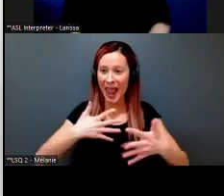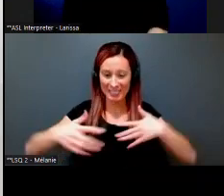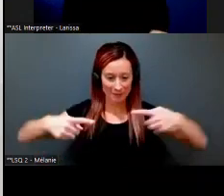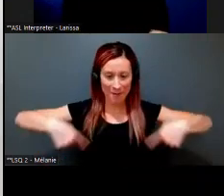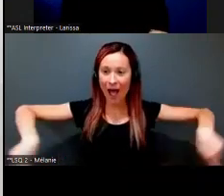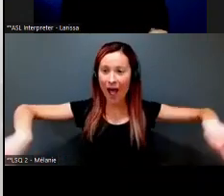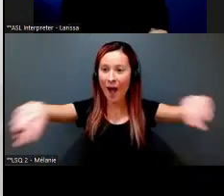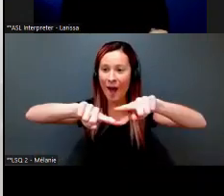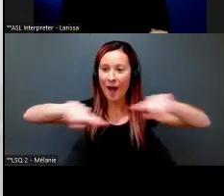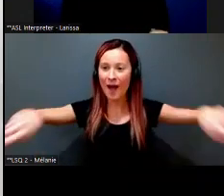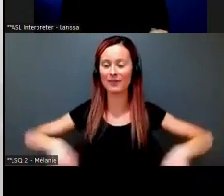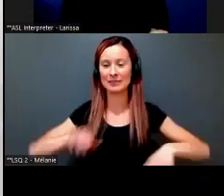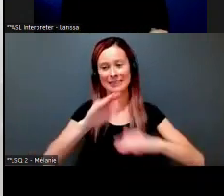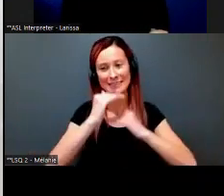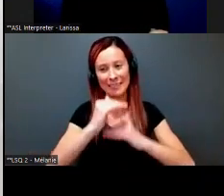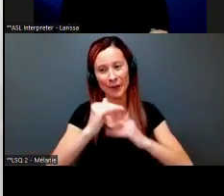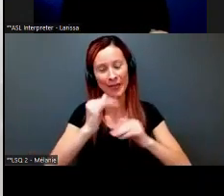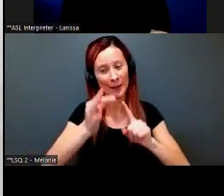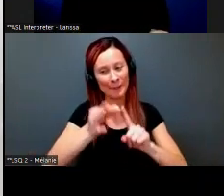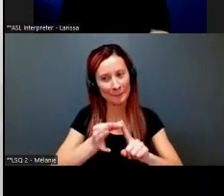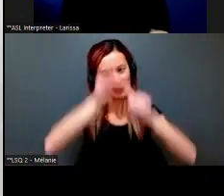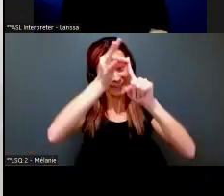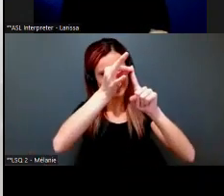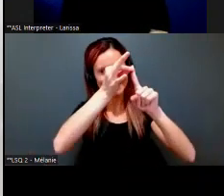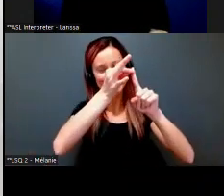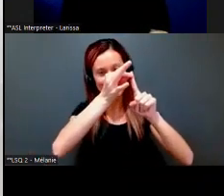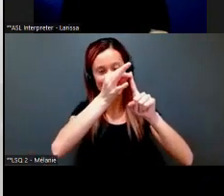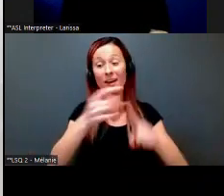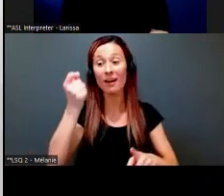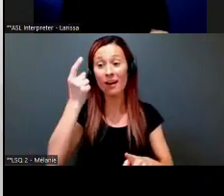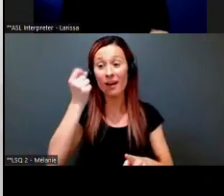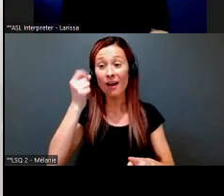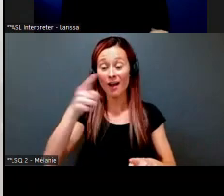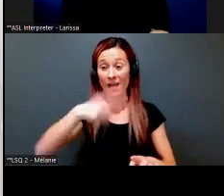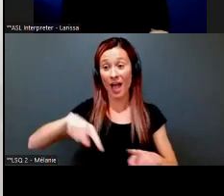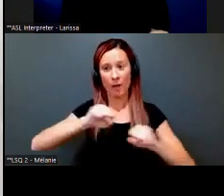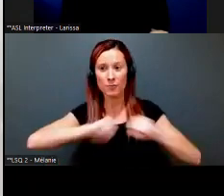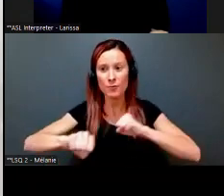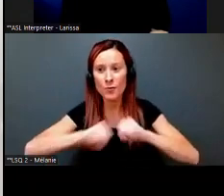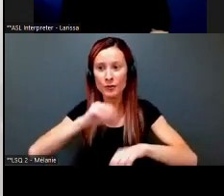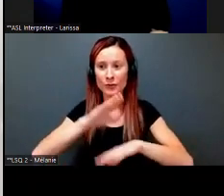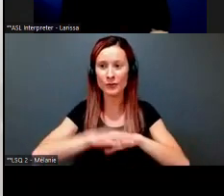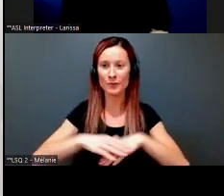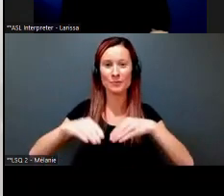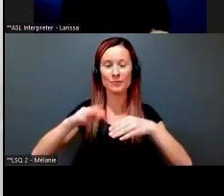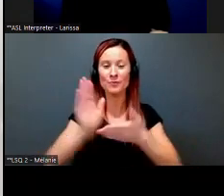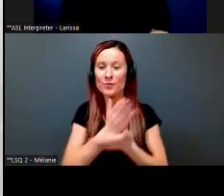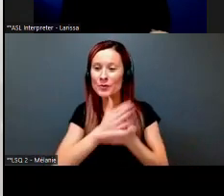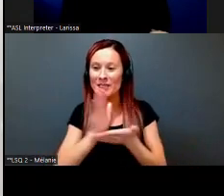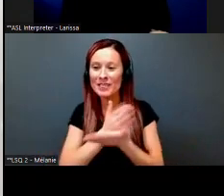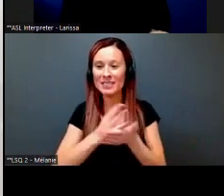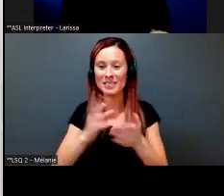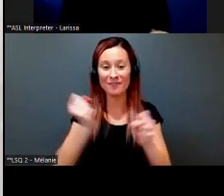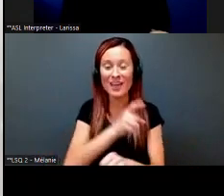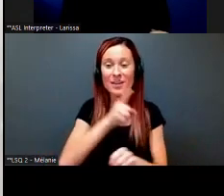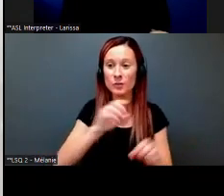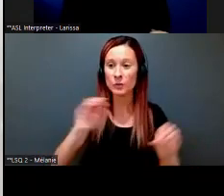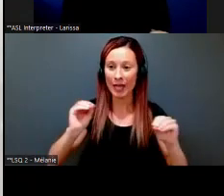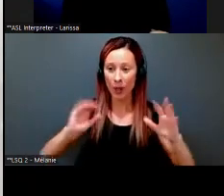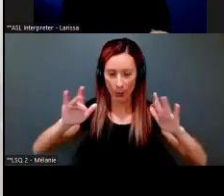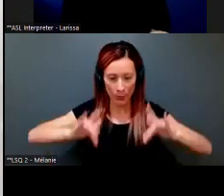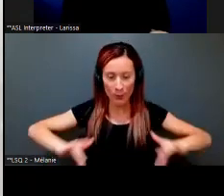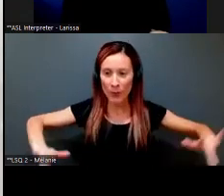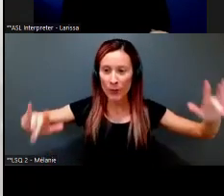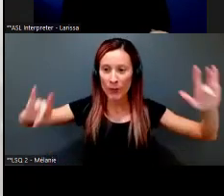La sécurité, c'est la chose plus importante parce qu'on va bouger un peu sur la musique. Puis j'aimerais juste assurer que vous n'avez pas des choses que vous pouvez frapper avec